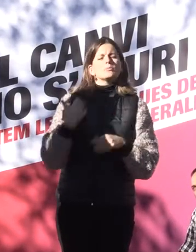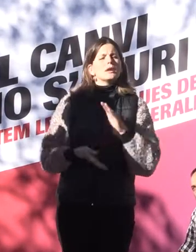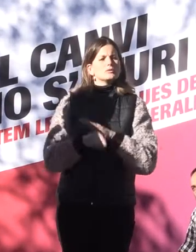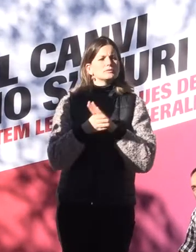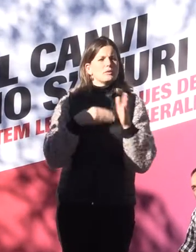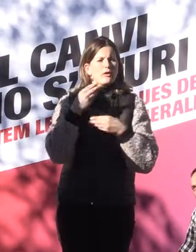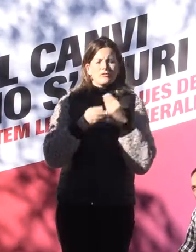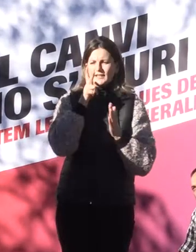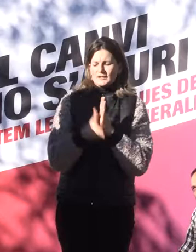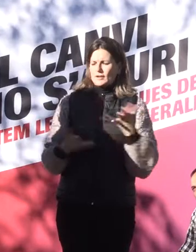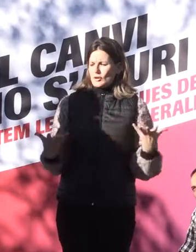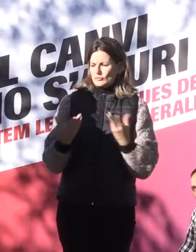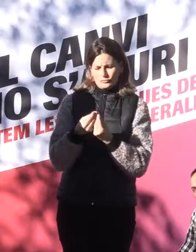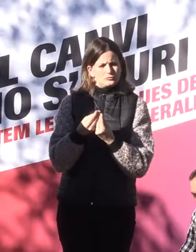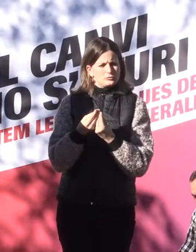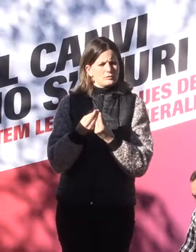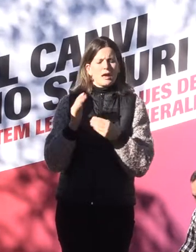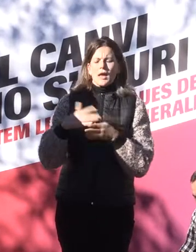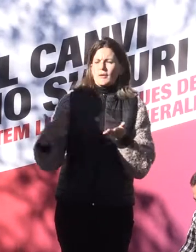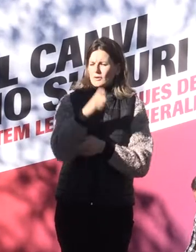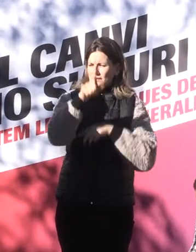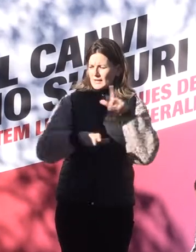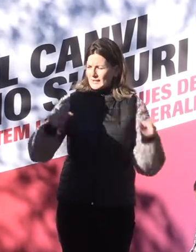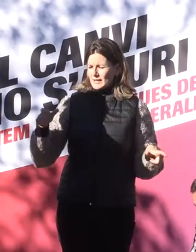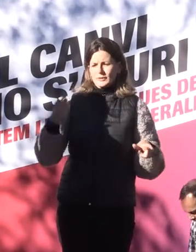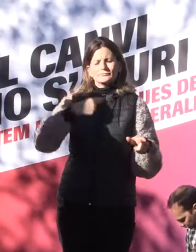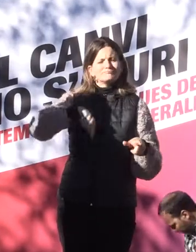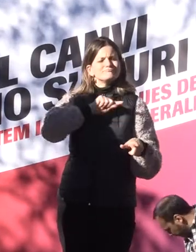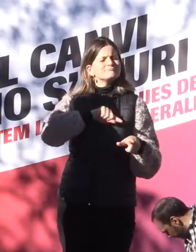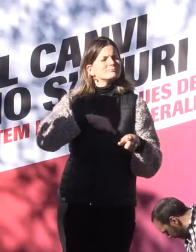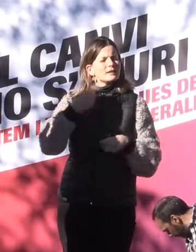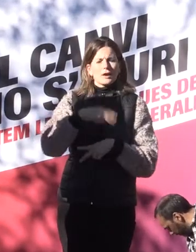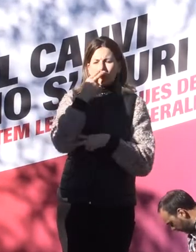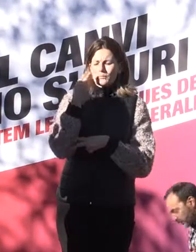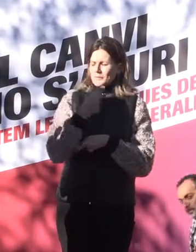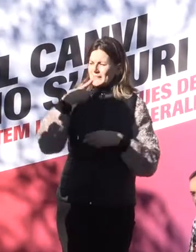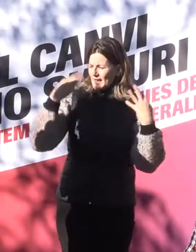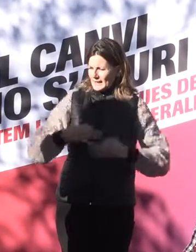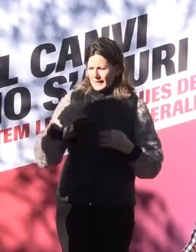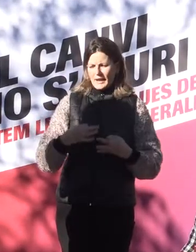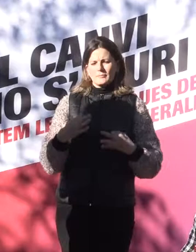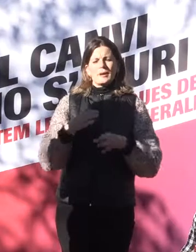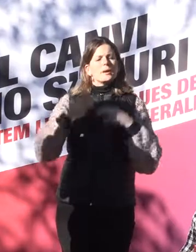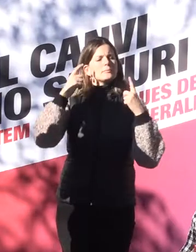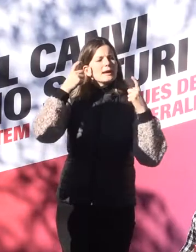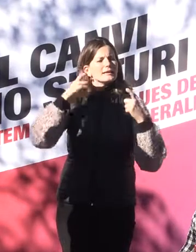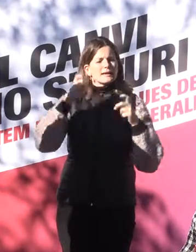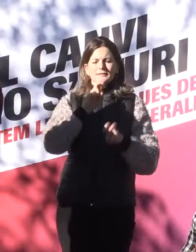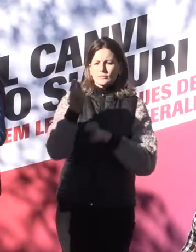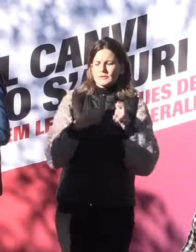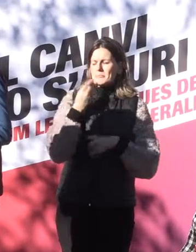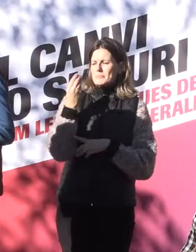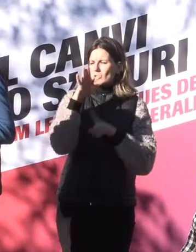haciendo historia junto a toda la gente que se siente comprometida realmente por buscar mejores